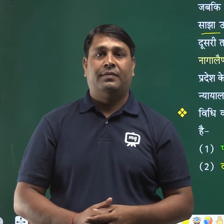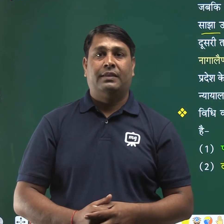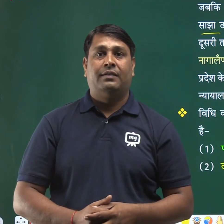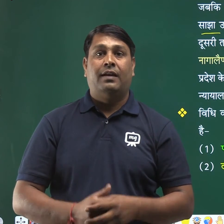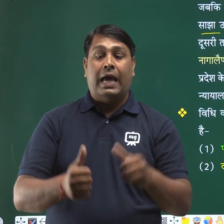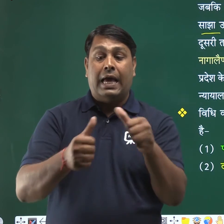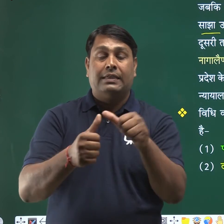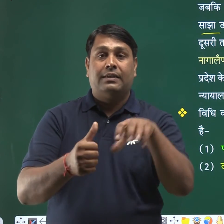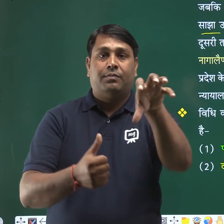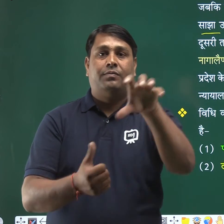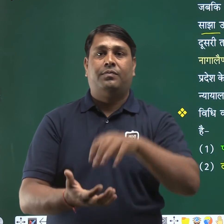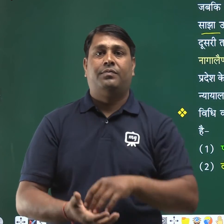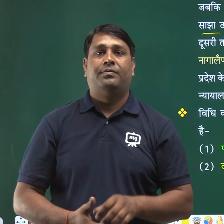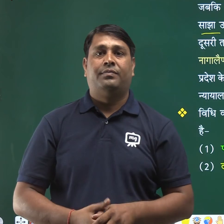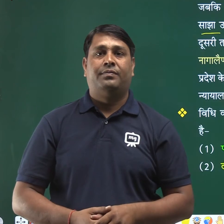असम,